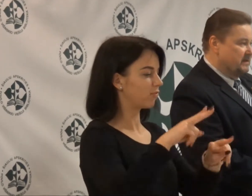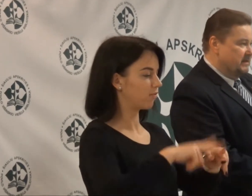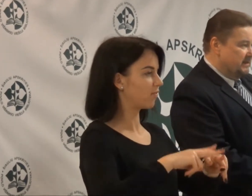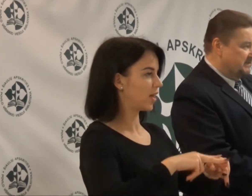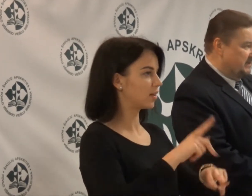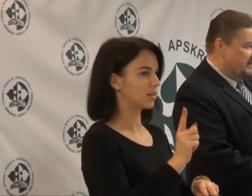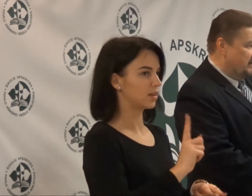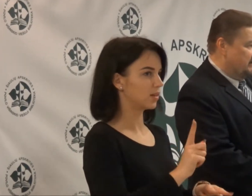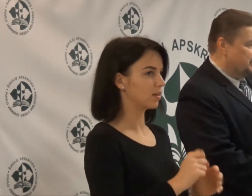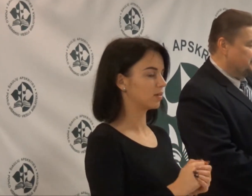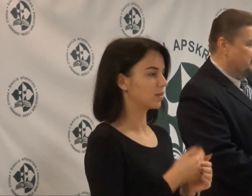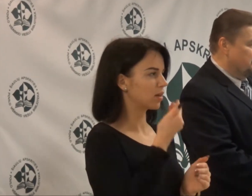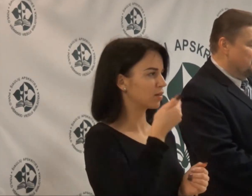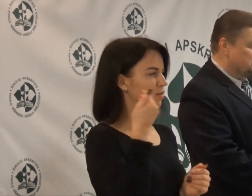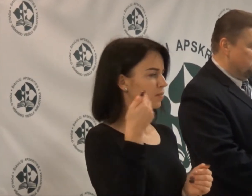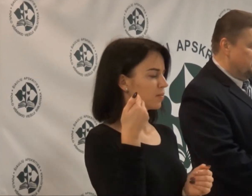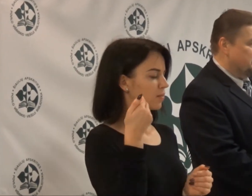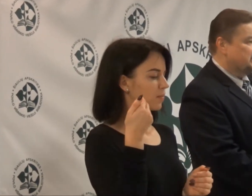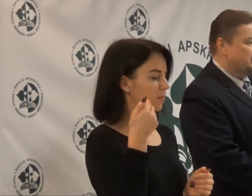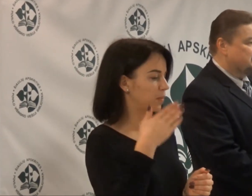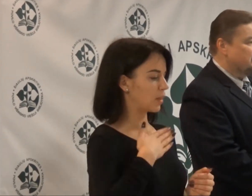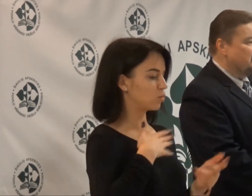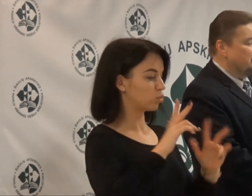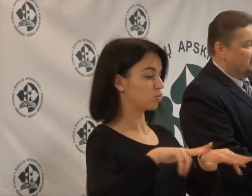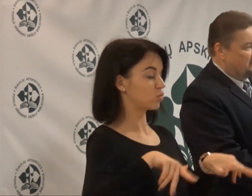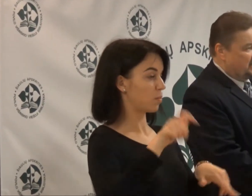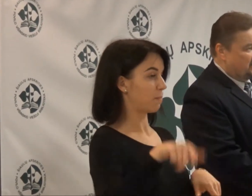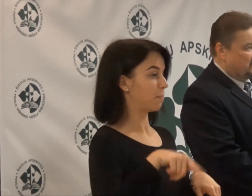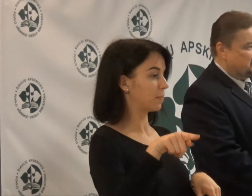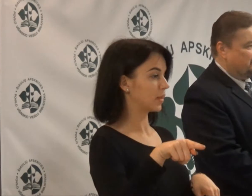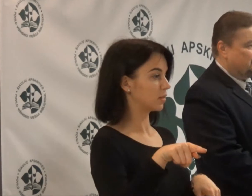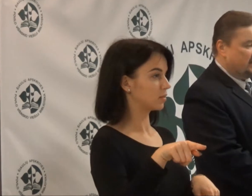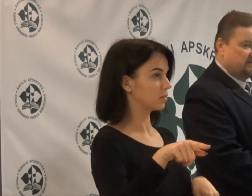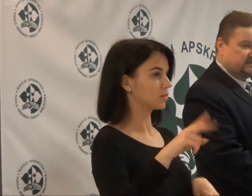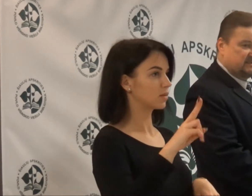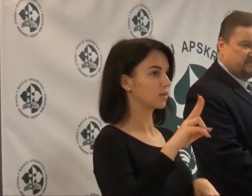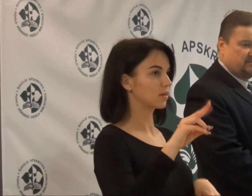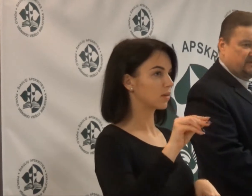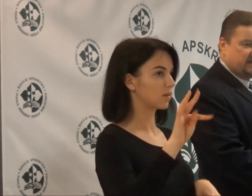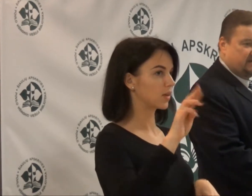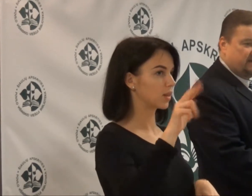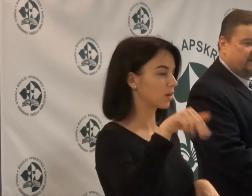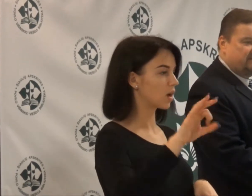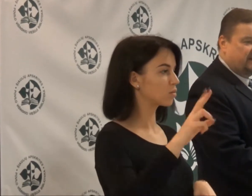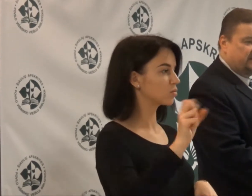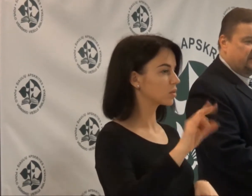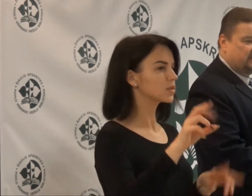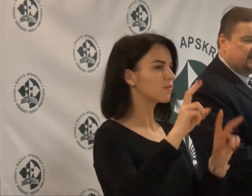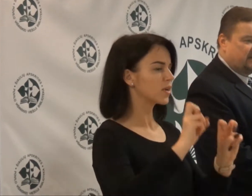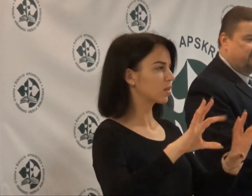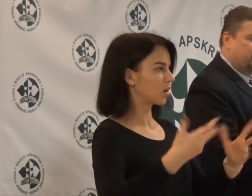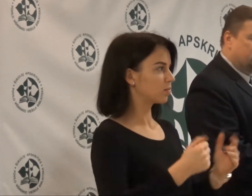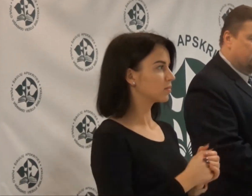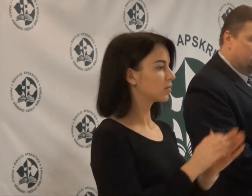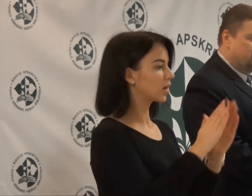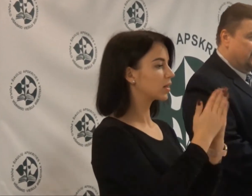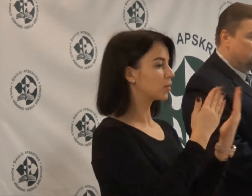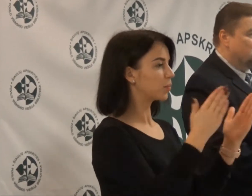vieta. Neseniai mūsų ministras Mindaugas Kvietkauskas biblioteką įvardijo